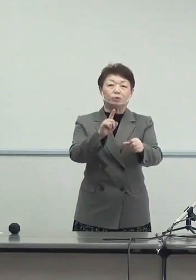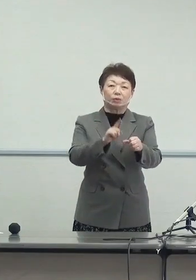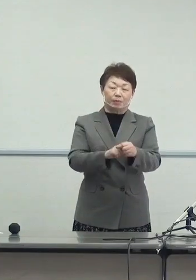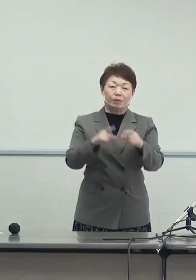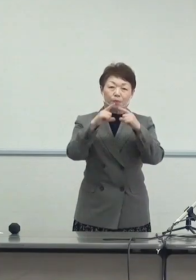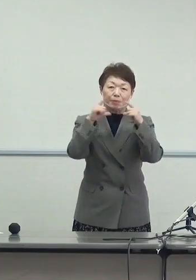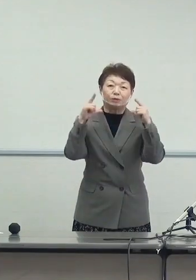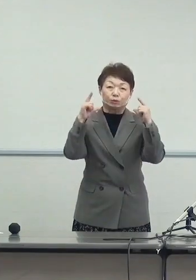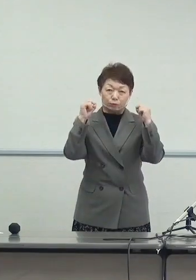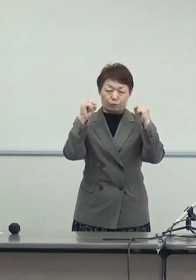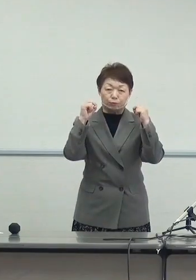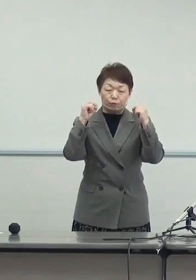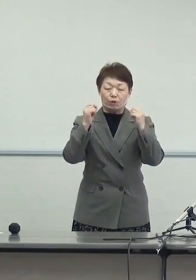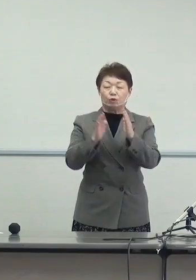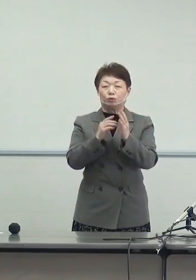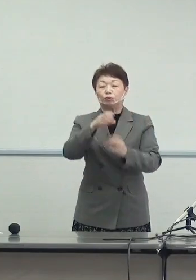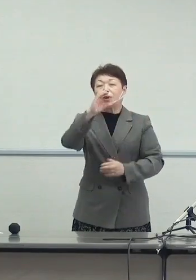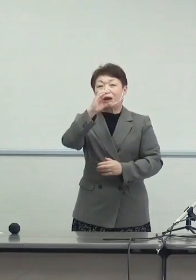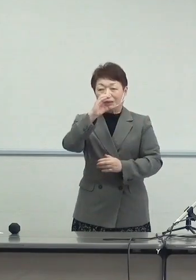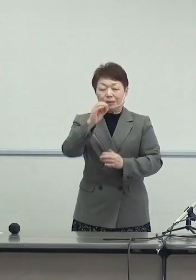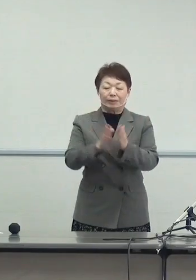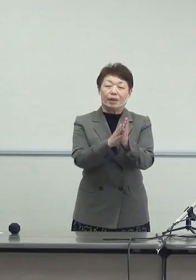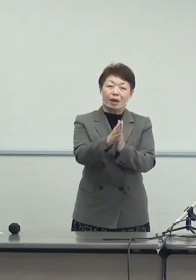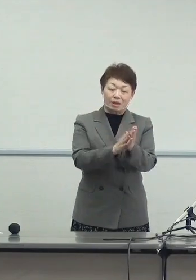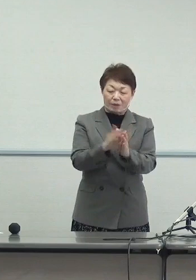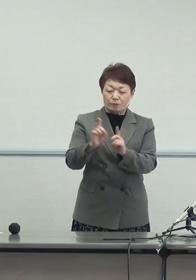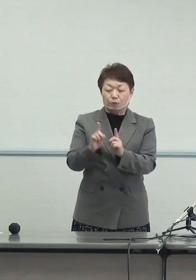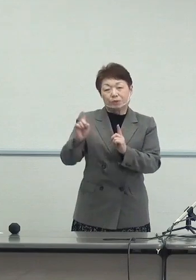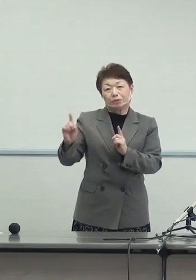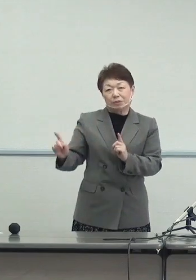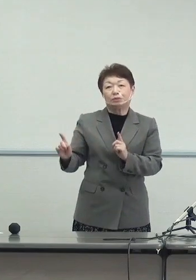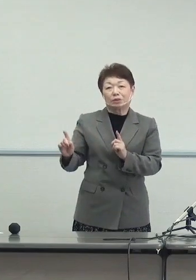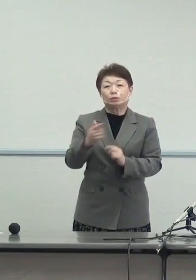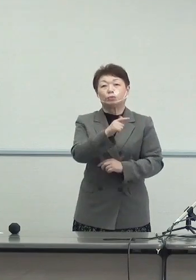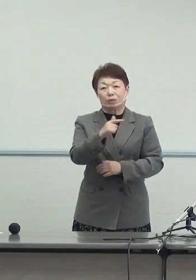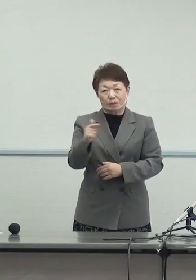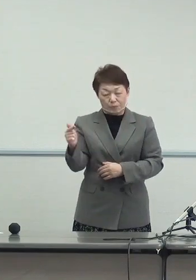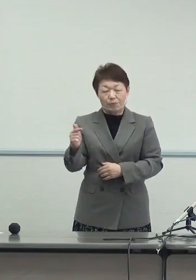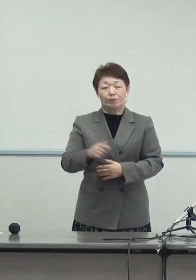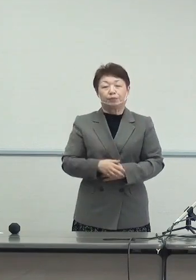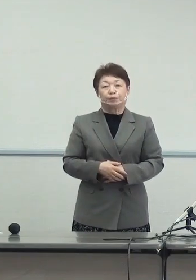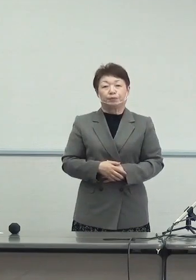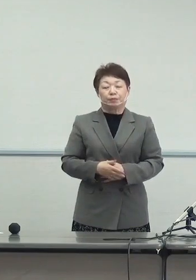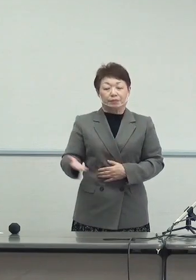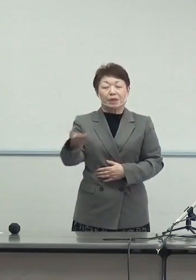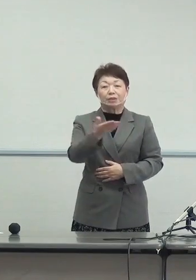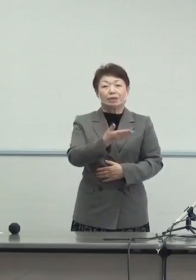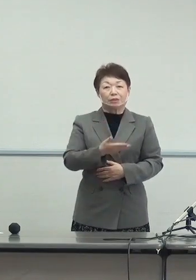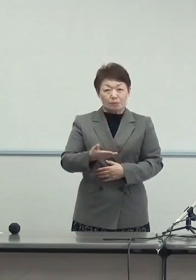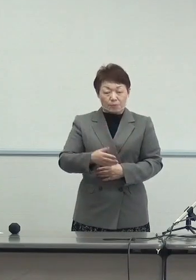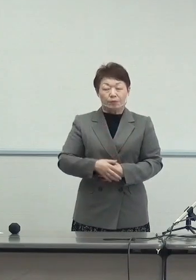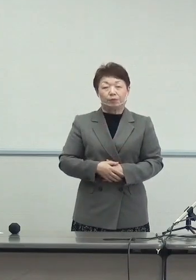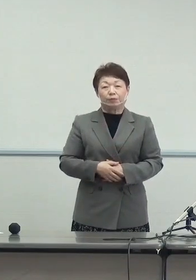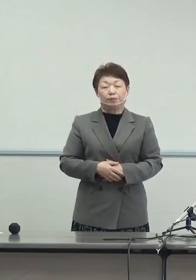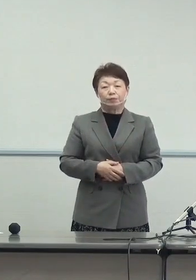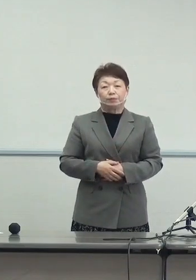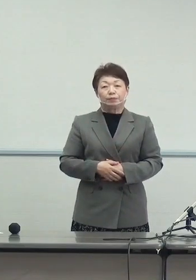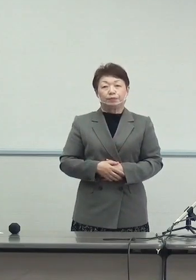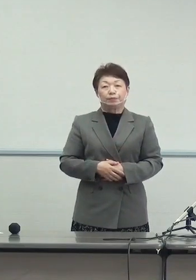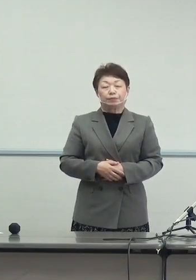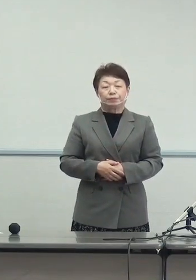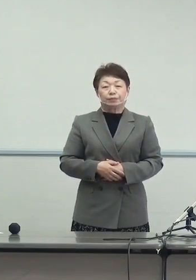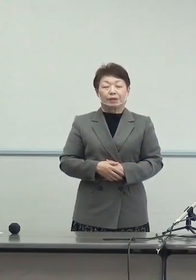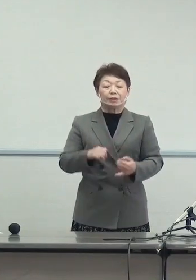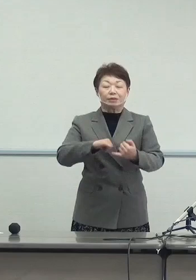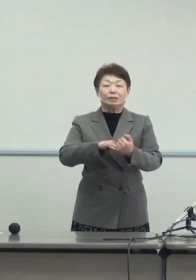ク、うがい、手洗い、そしてソーシャルディスタンスの確保など皆さんにおかれてはですね、ぜ